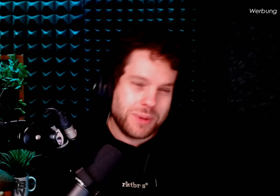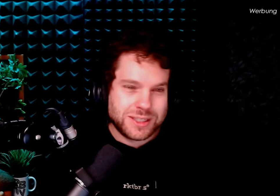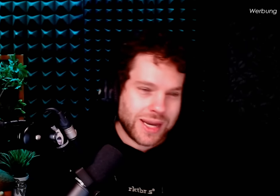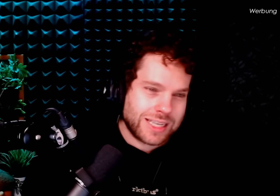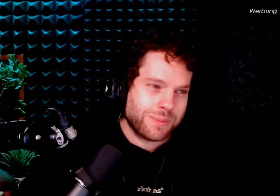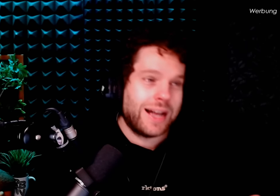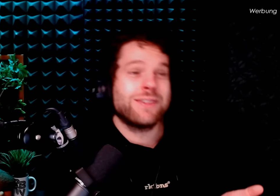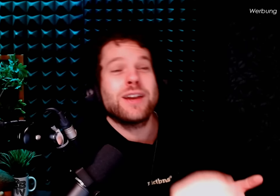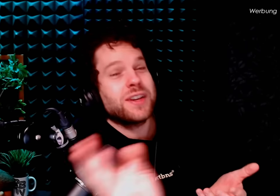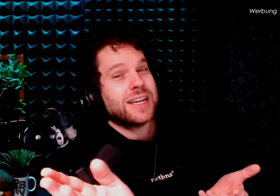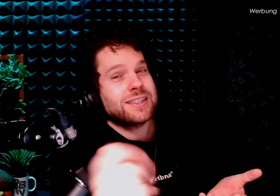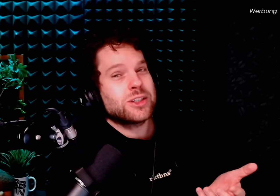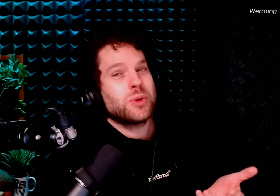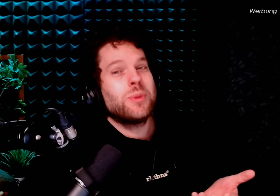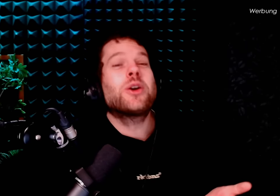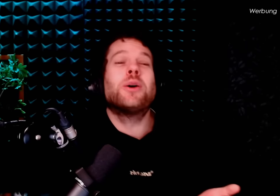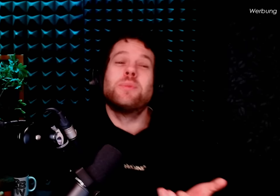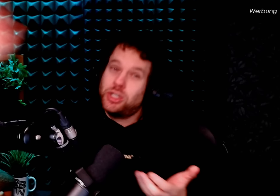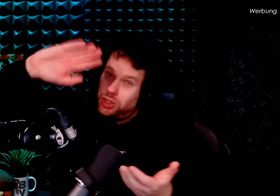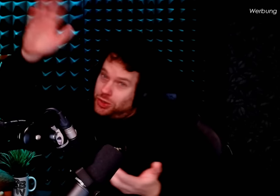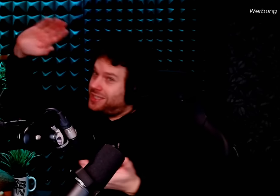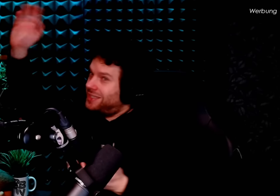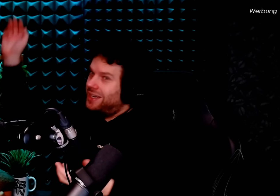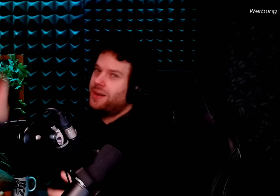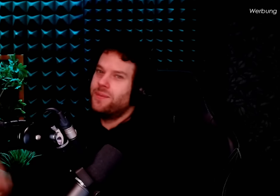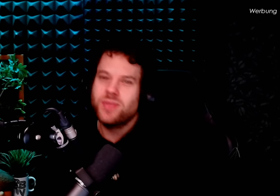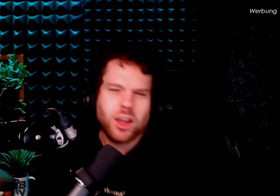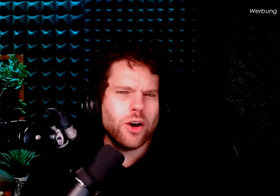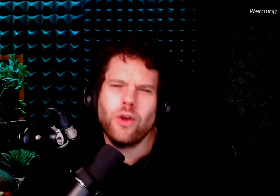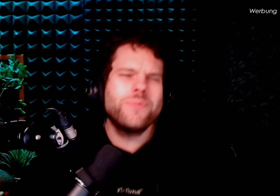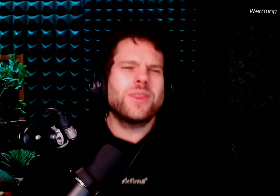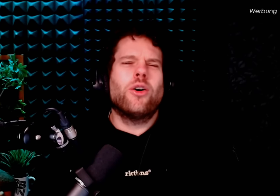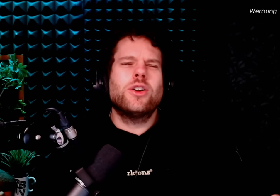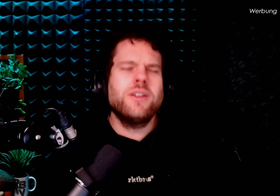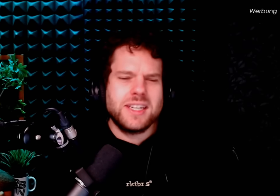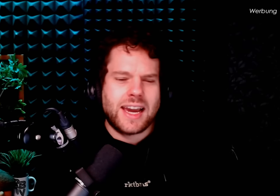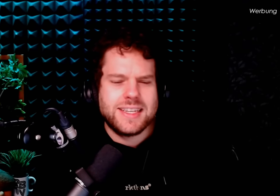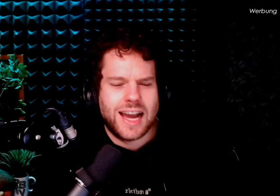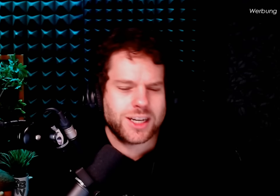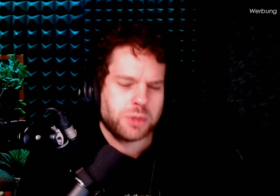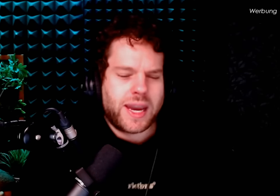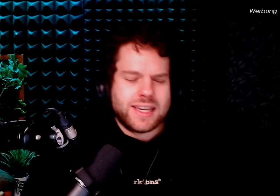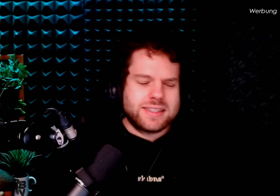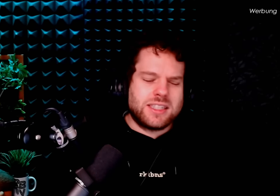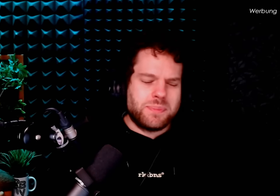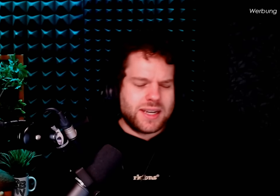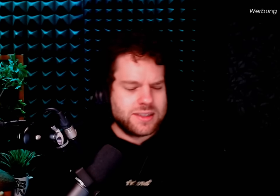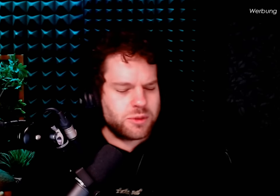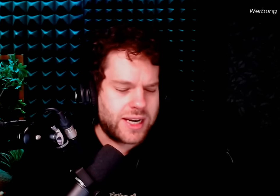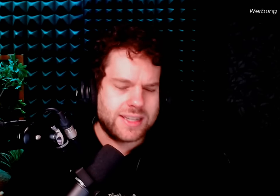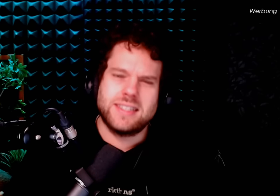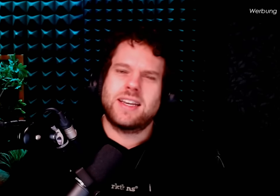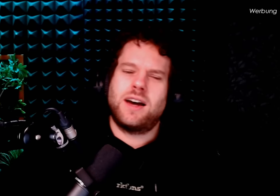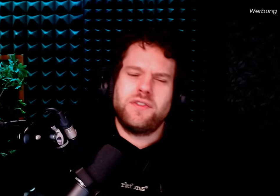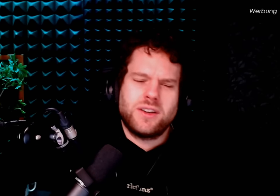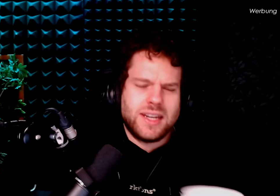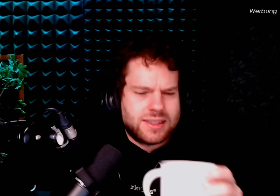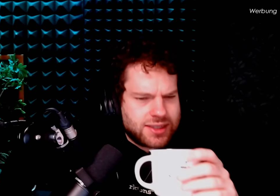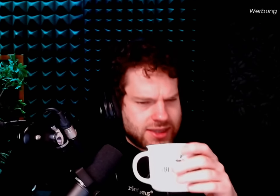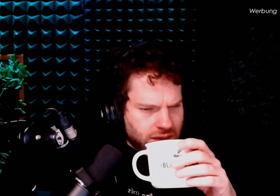Bis zum nächsten Mal. Ihr wart ein fantastisches Publikum. Tschüss. Und irgendwann drei Tage später sitzt man dann so bei einer Tasse Kaffee und denkt sich,